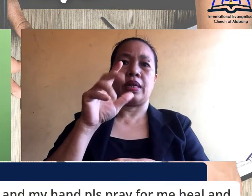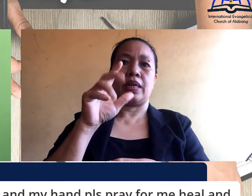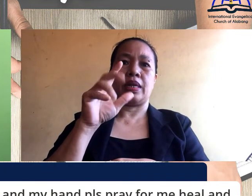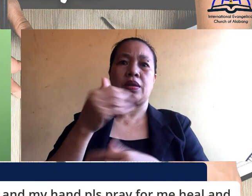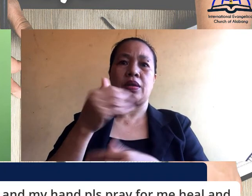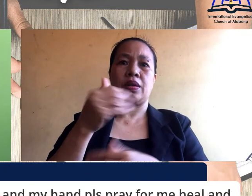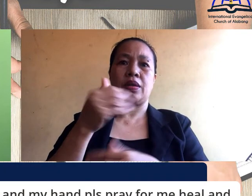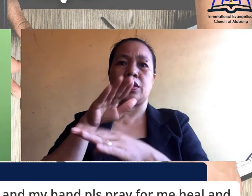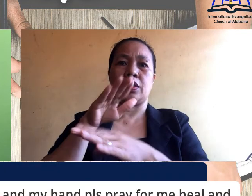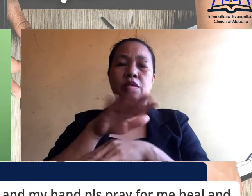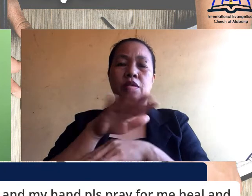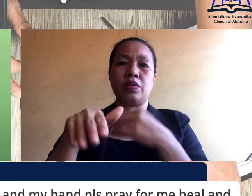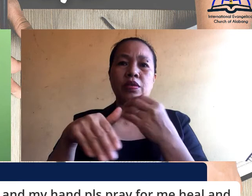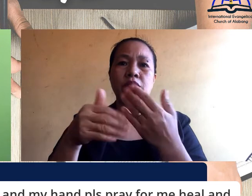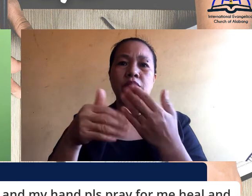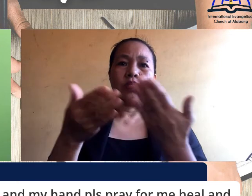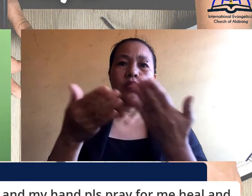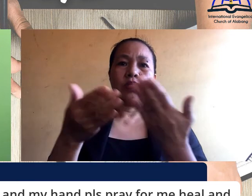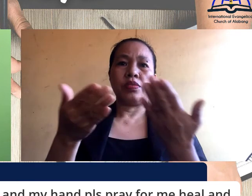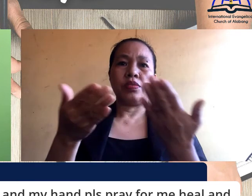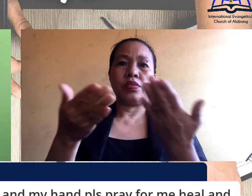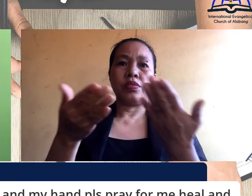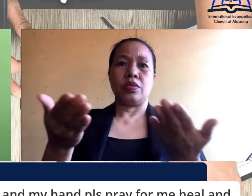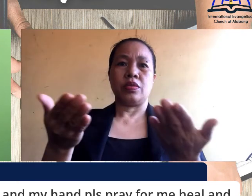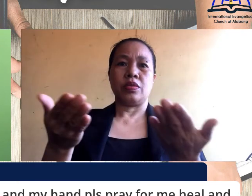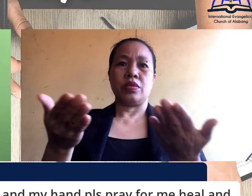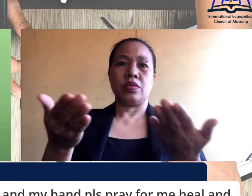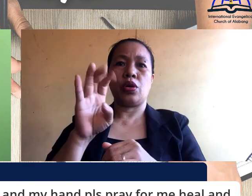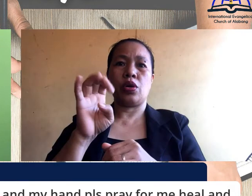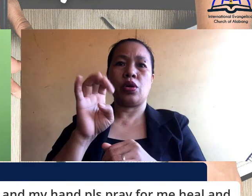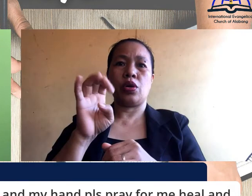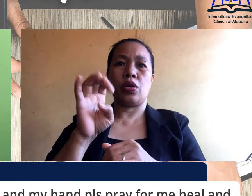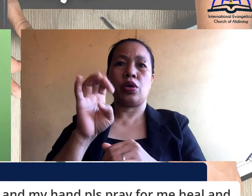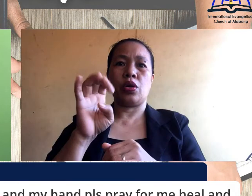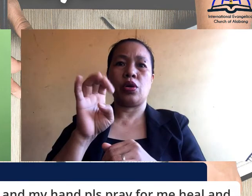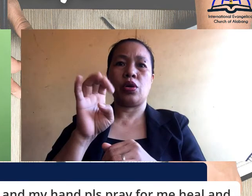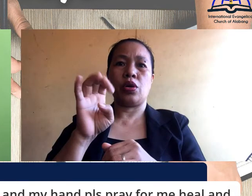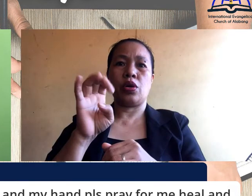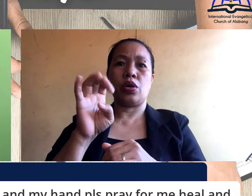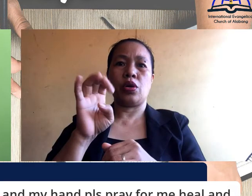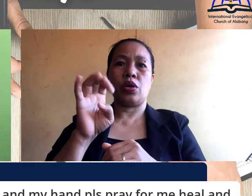prayer request. Ayan. Painful sa kanyang arm.